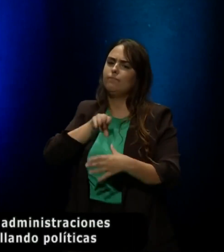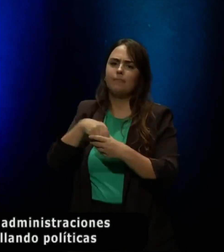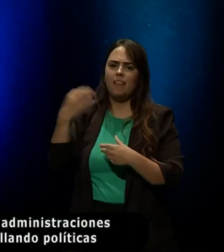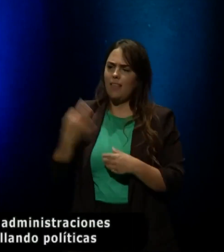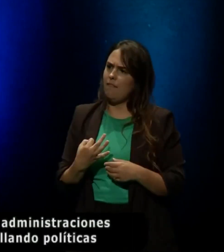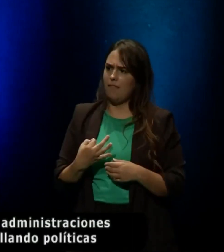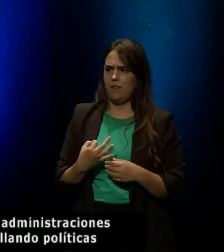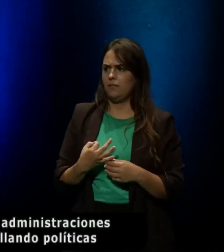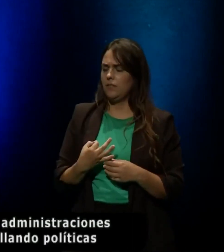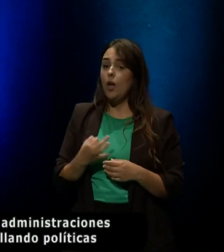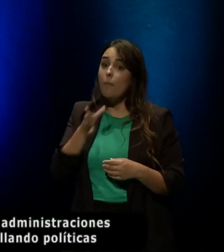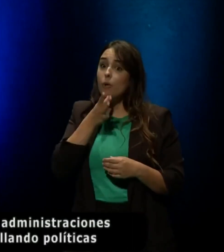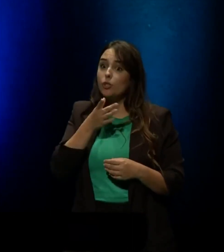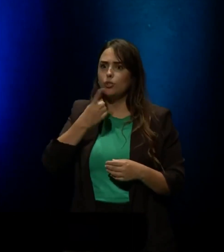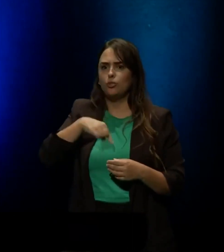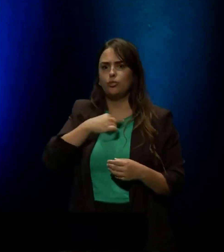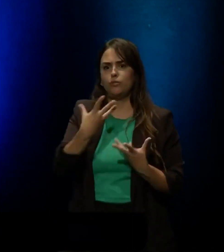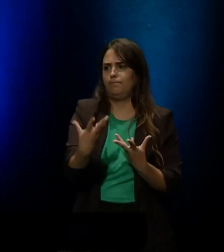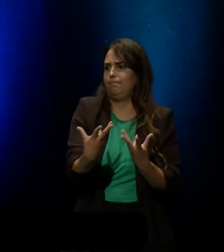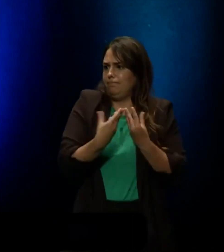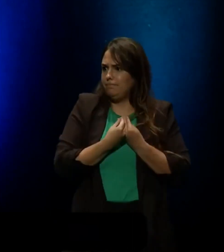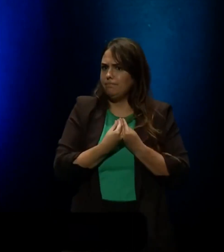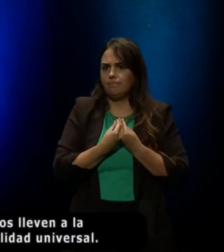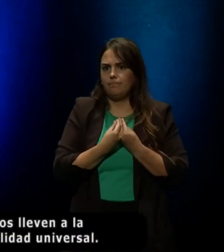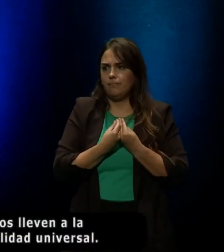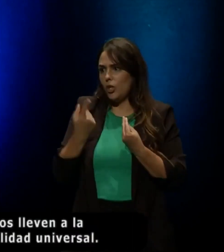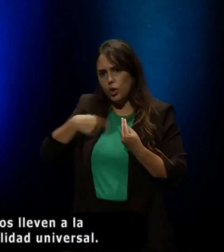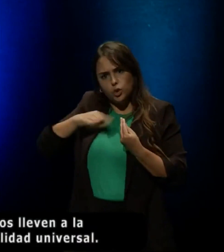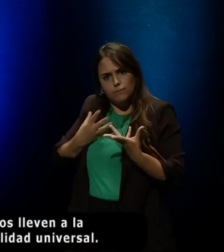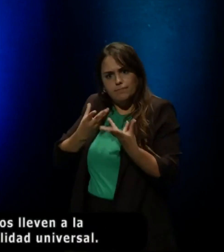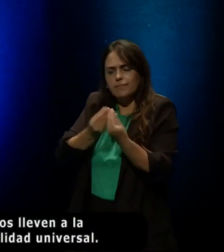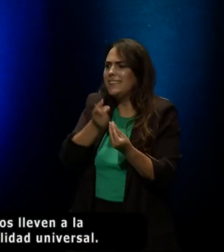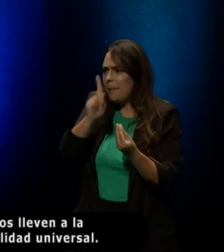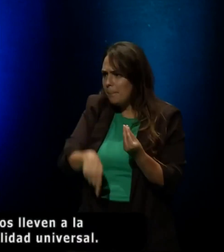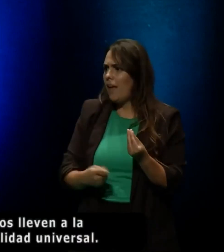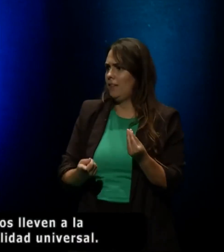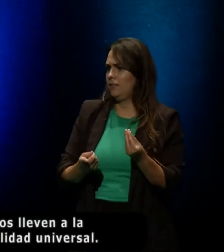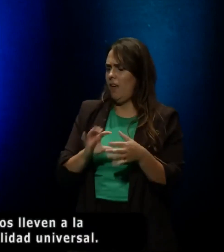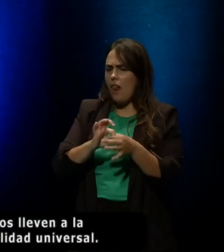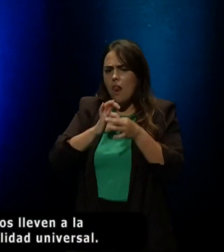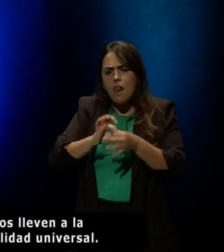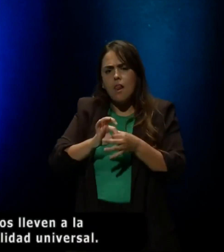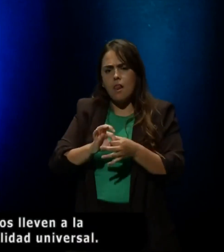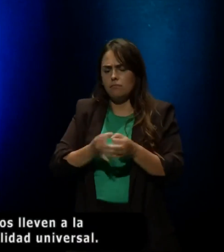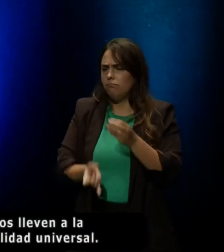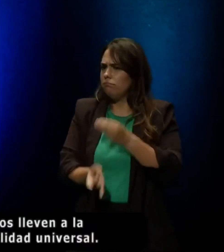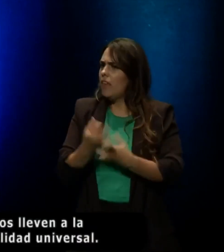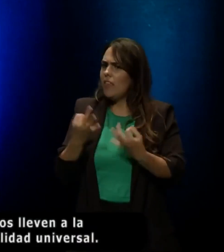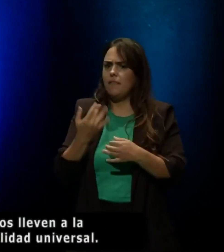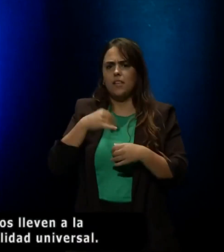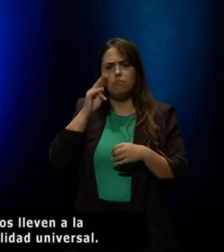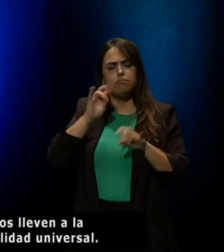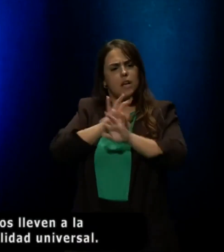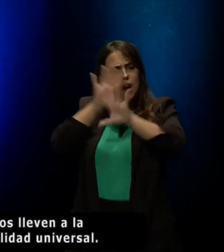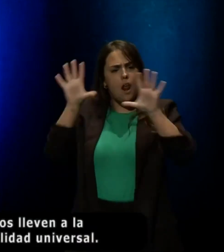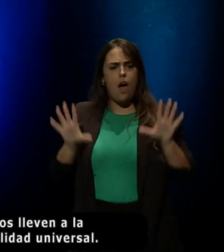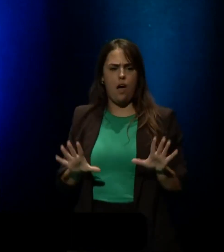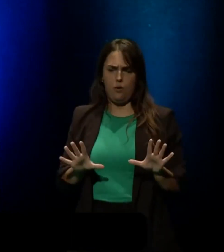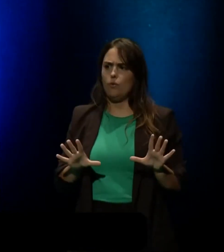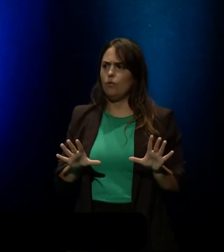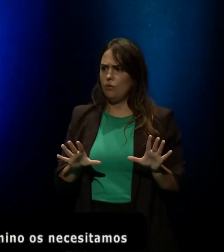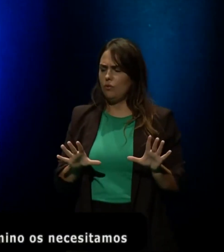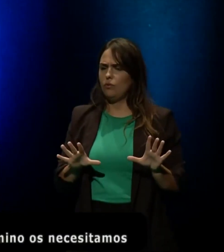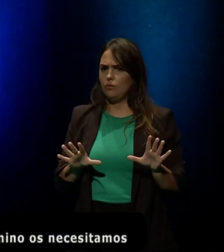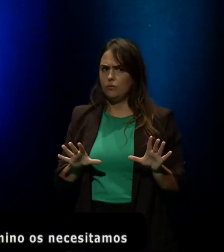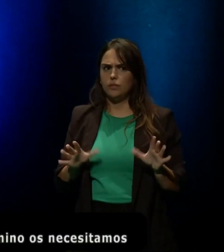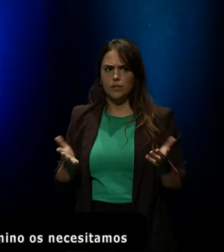ese camino nos necesitamos, tejiendo esas alianzas que aquí se han visto claramente que nos han